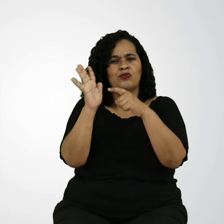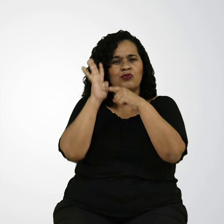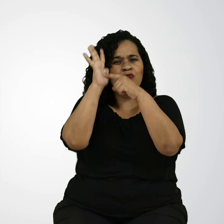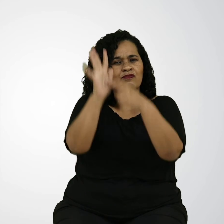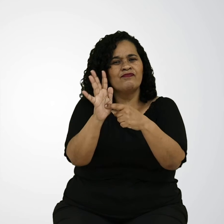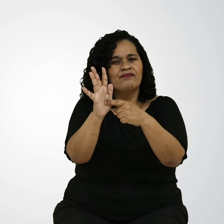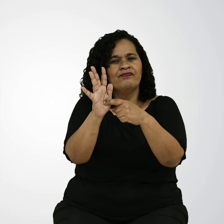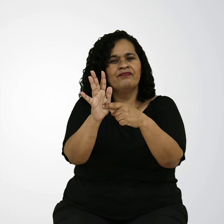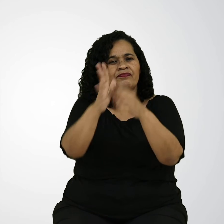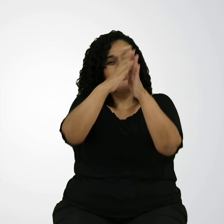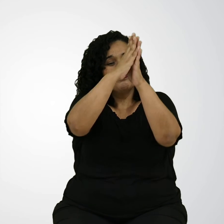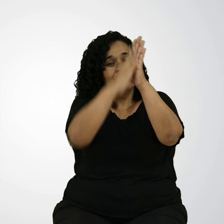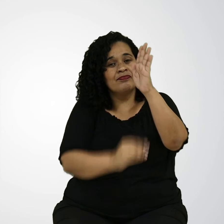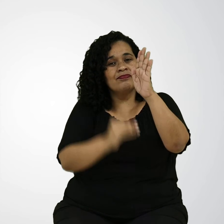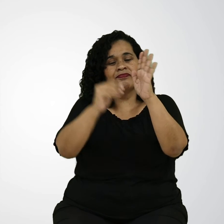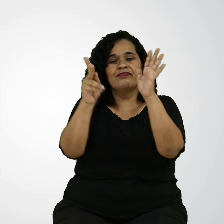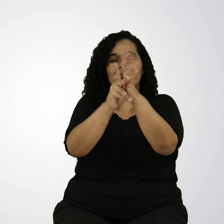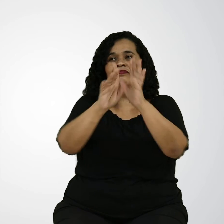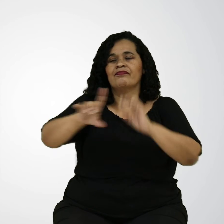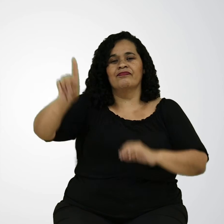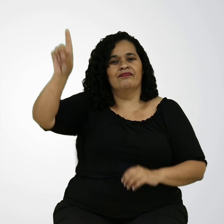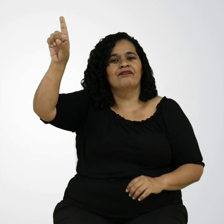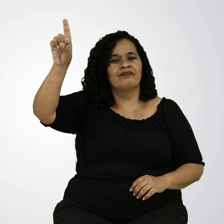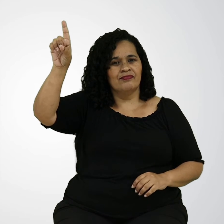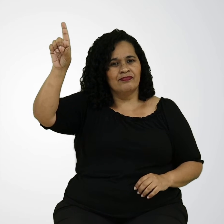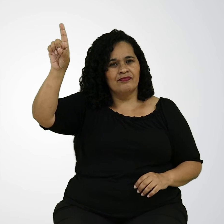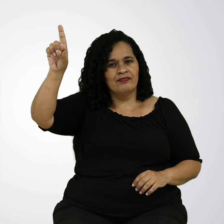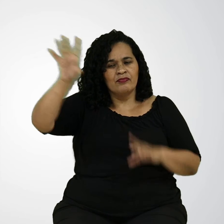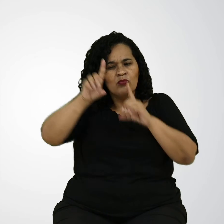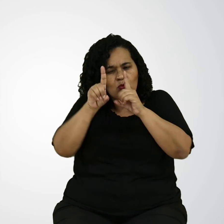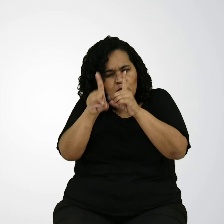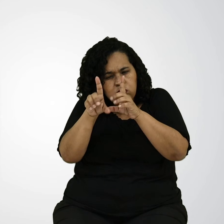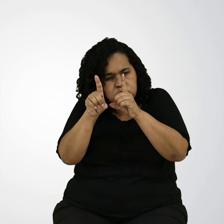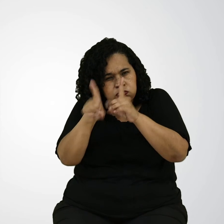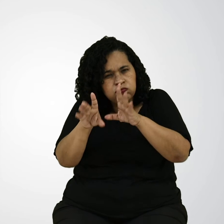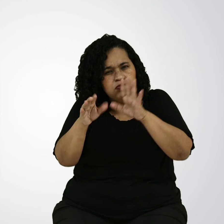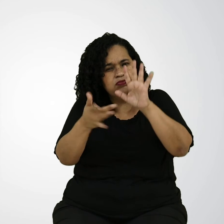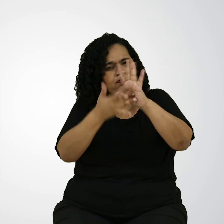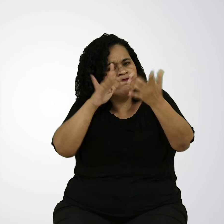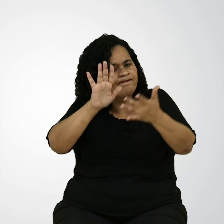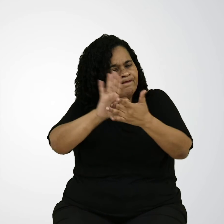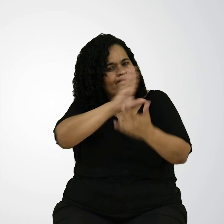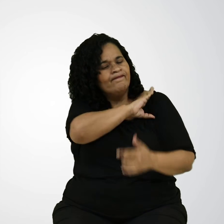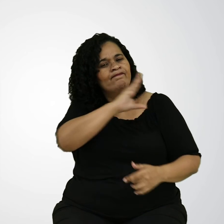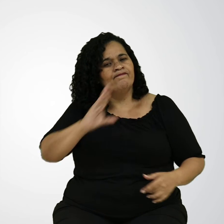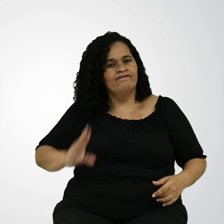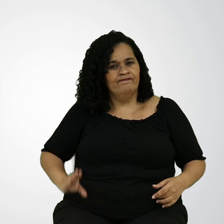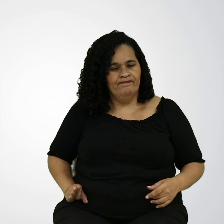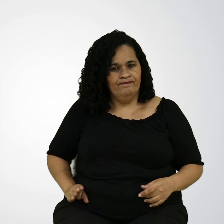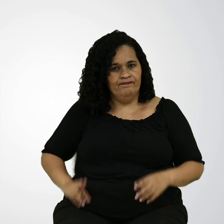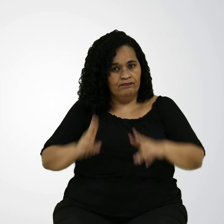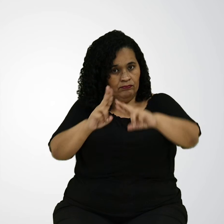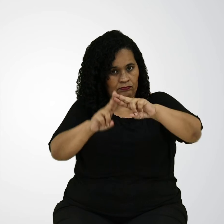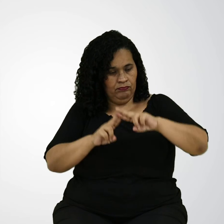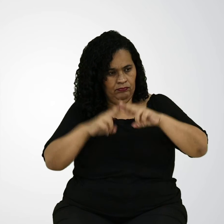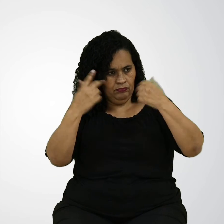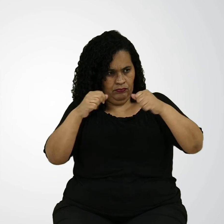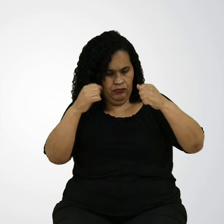blasfeme a doutrina de Cristo. Então, se a gente ensina que nós precisamos amar os